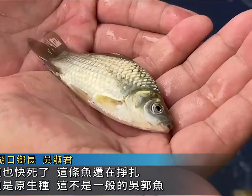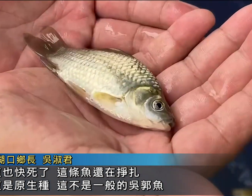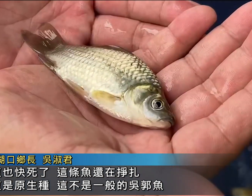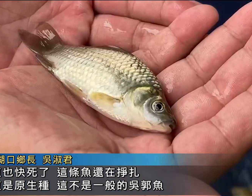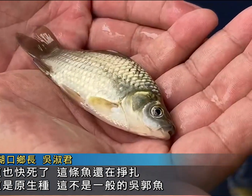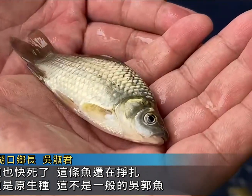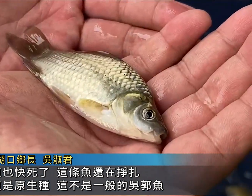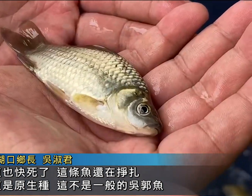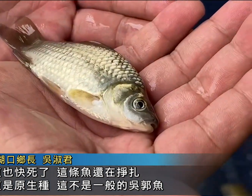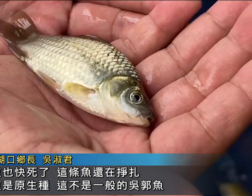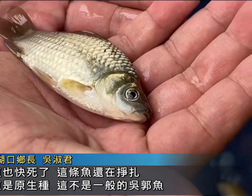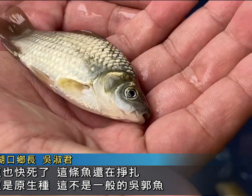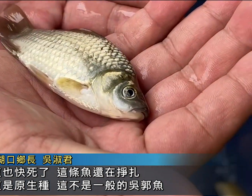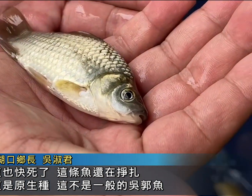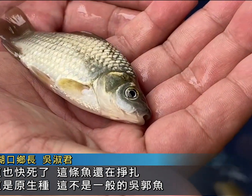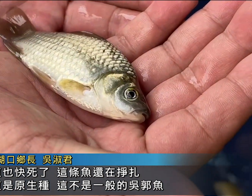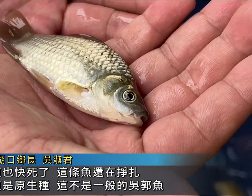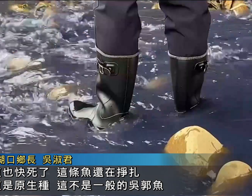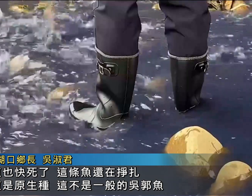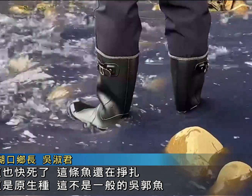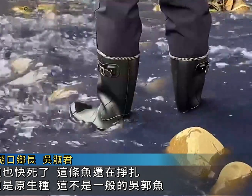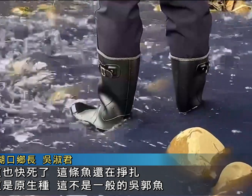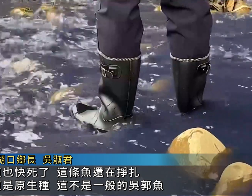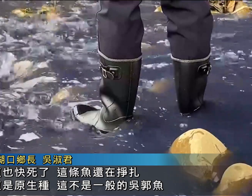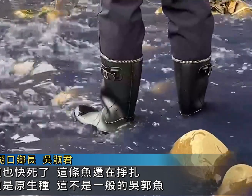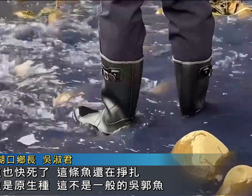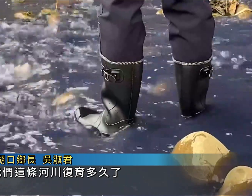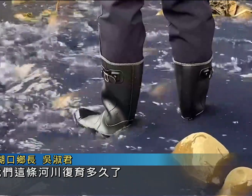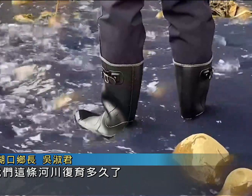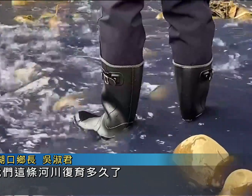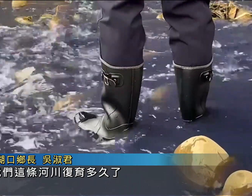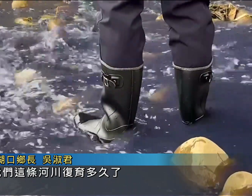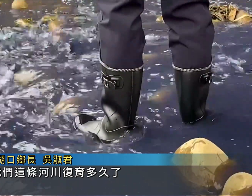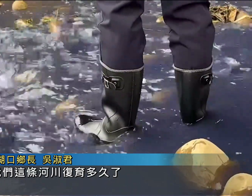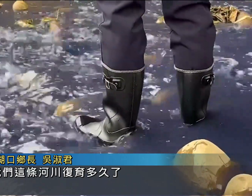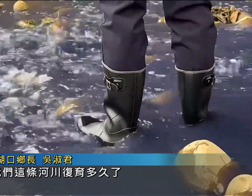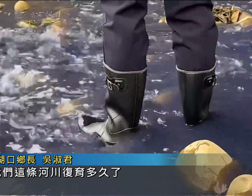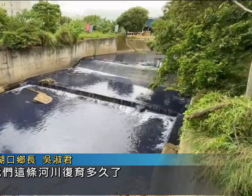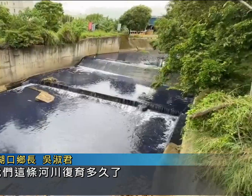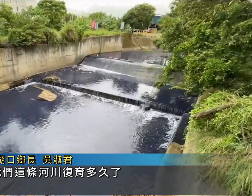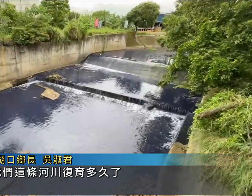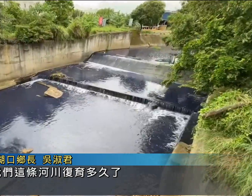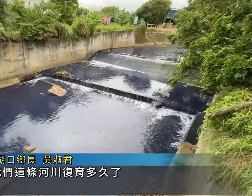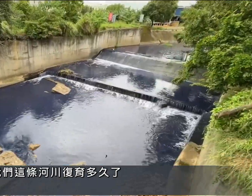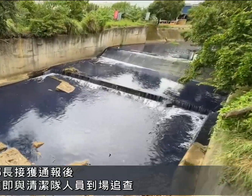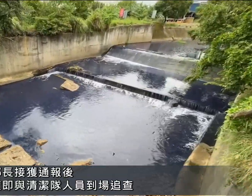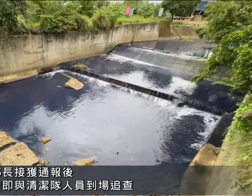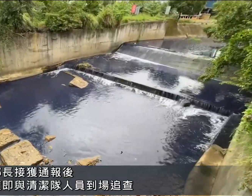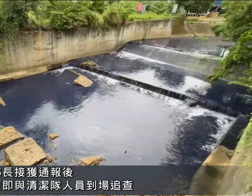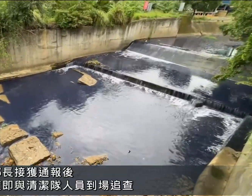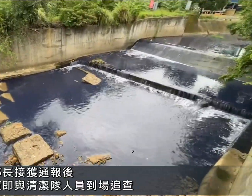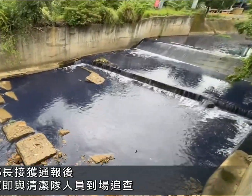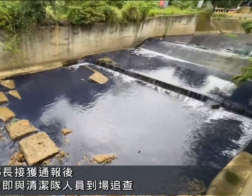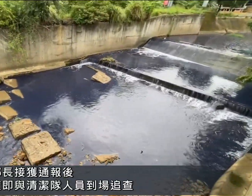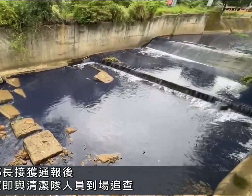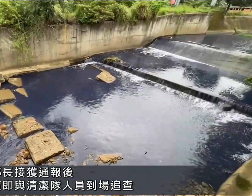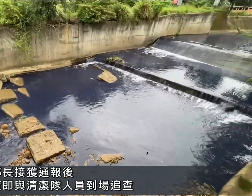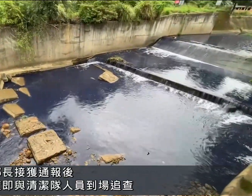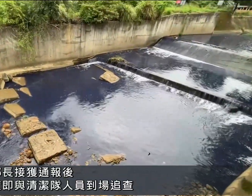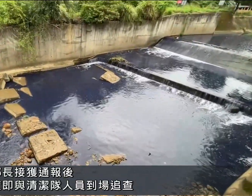钩鱼哎！我们这一条河川富裕多久了？ 消防接获通报后，随即与清洁人员到